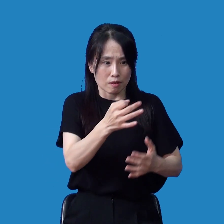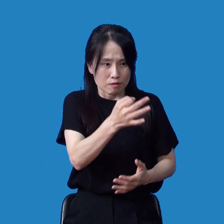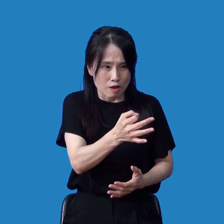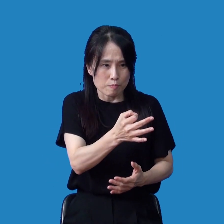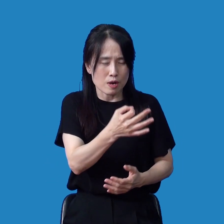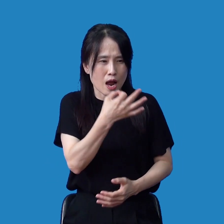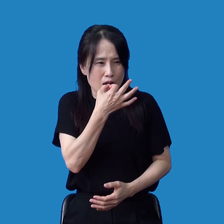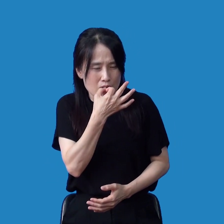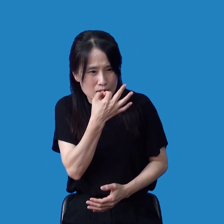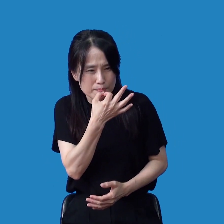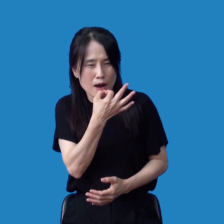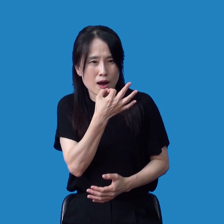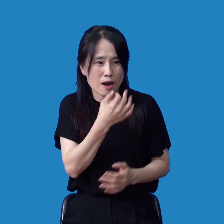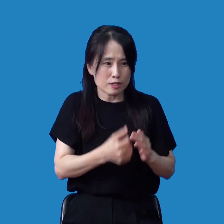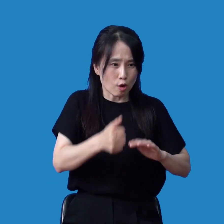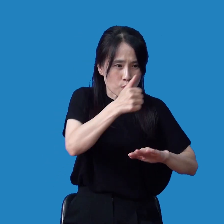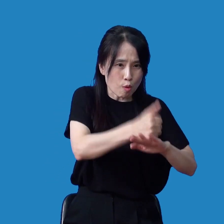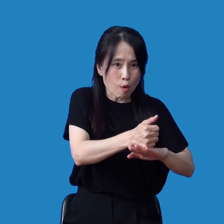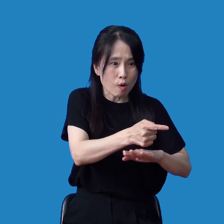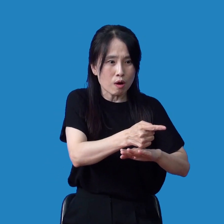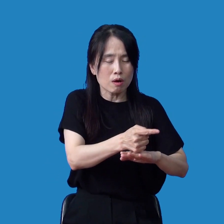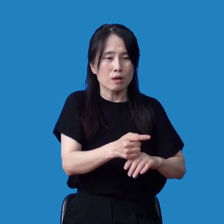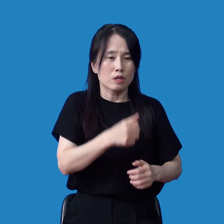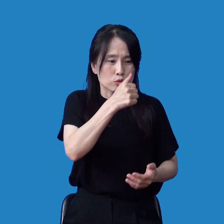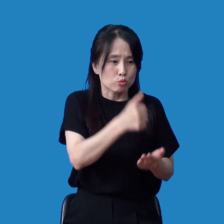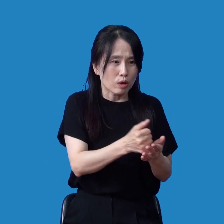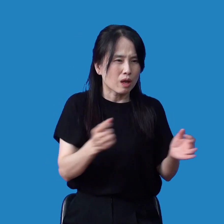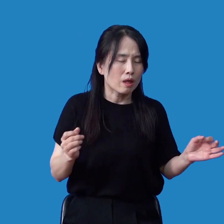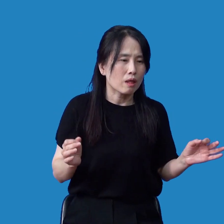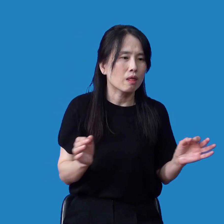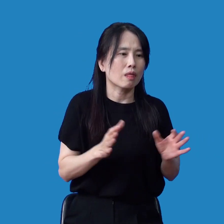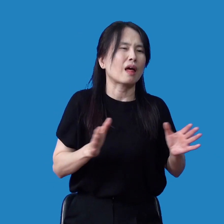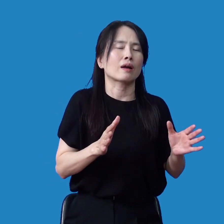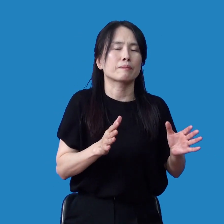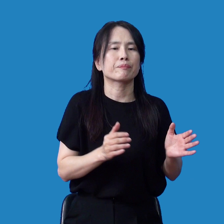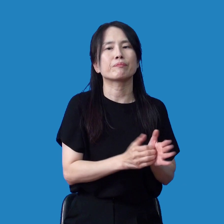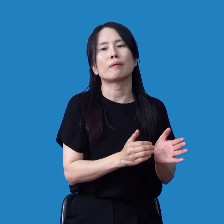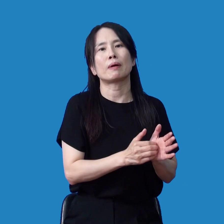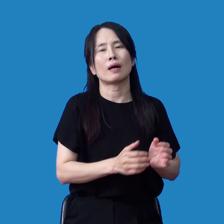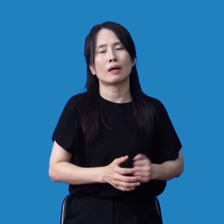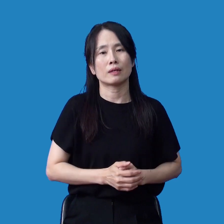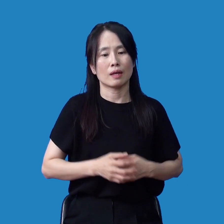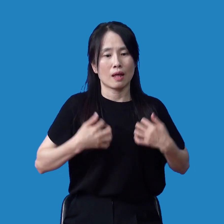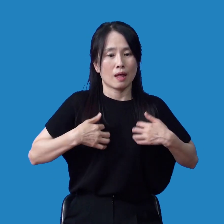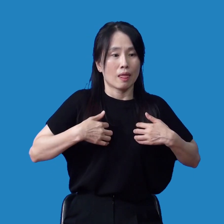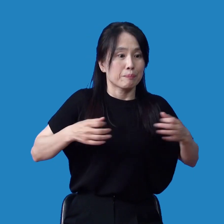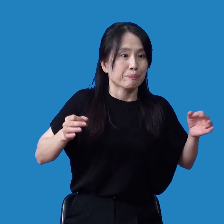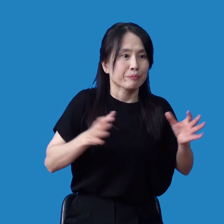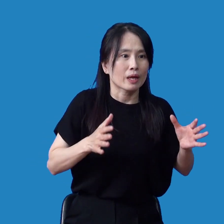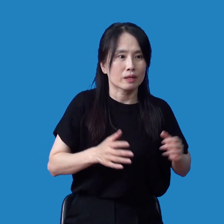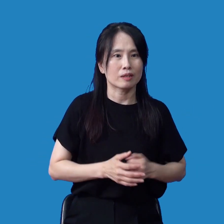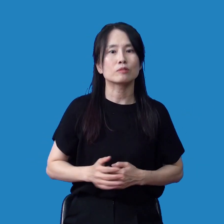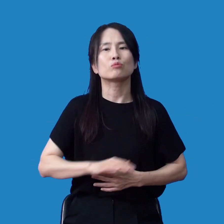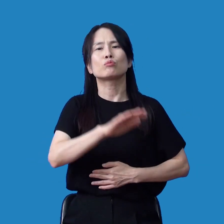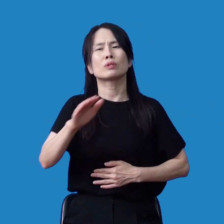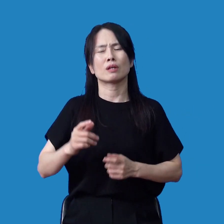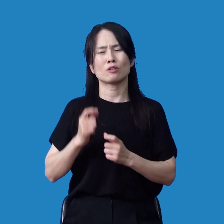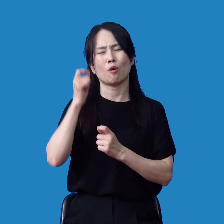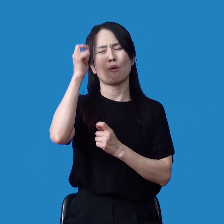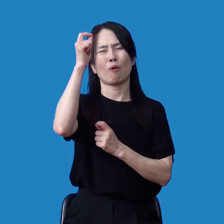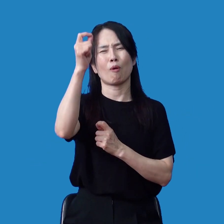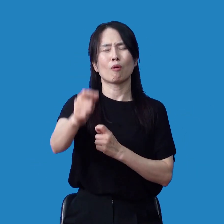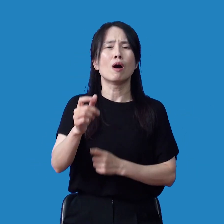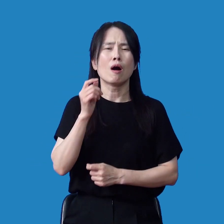욕망 해봤자 잠시 누리는 죄악의 낙입니다. 우리에게는 영원한 세상이 기다리고 있지 않습니까?